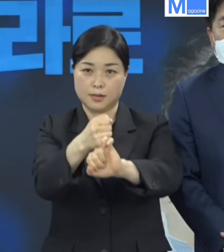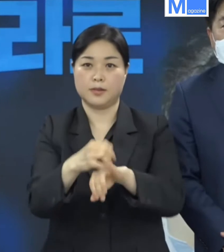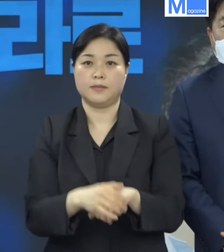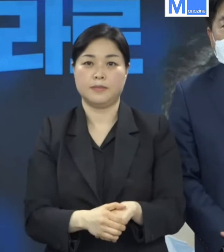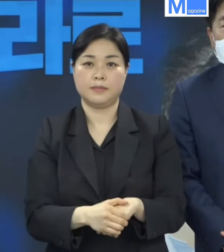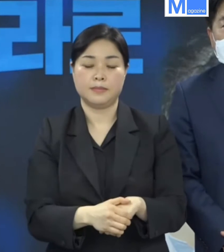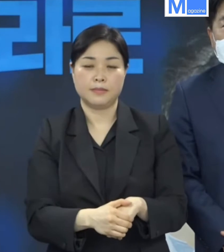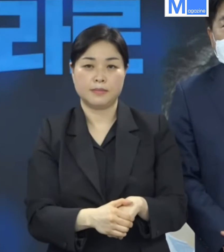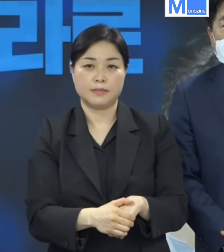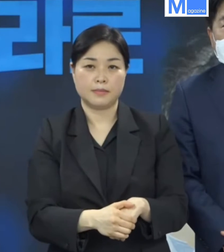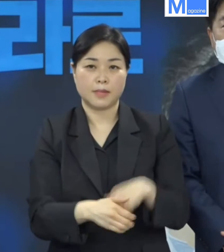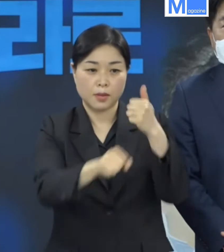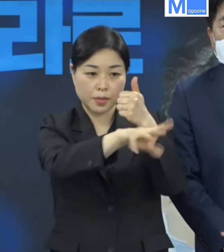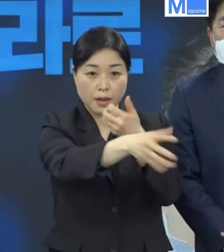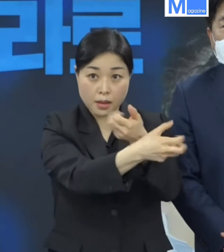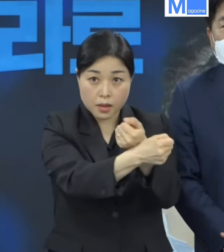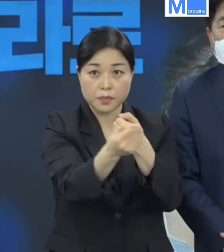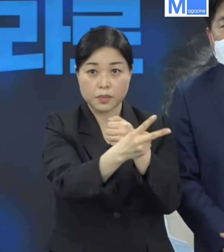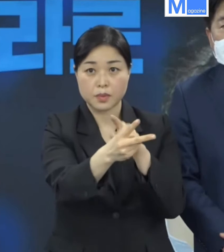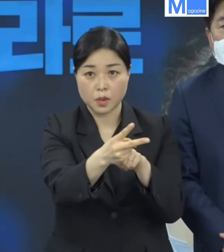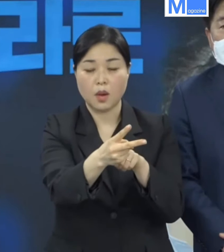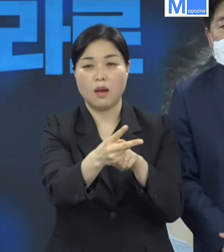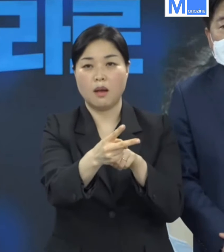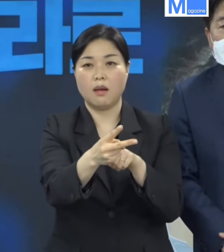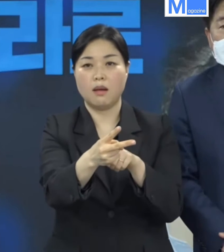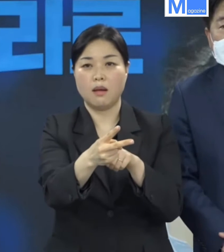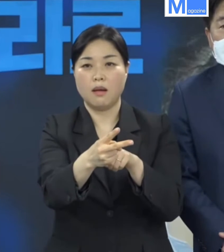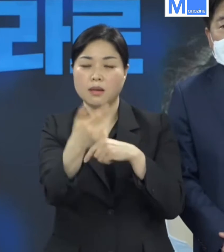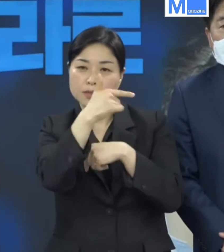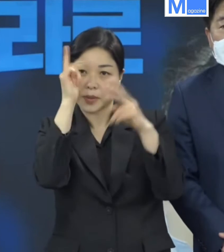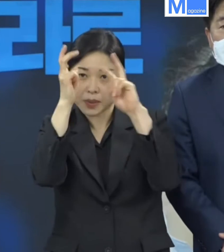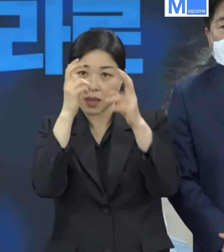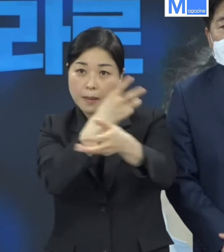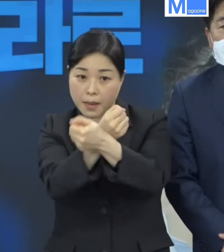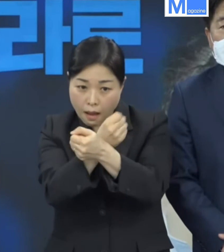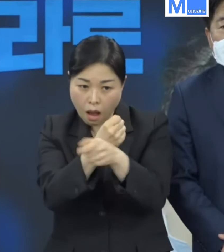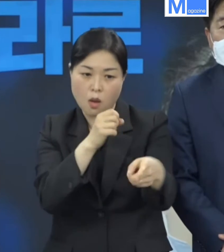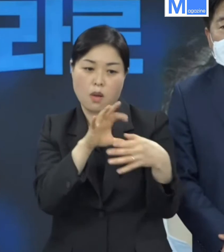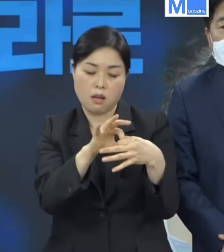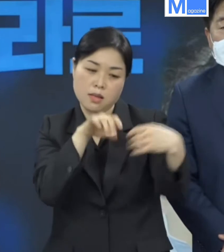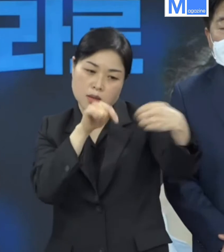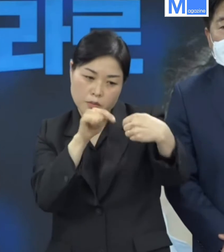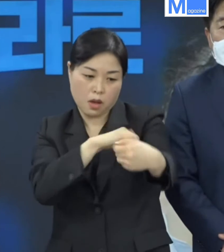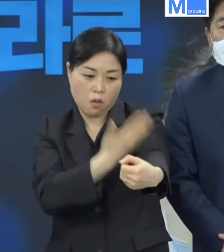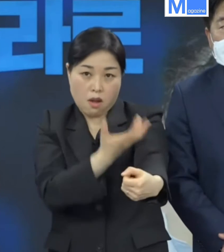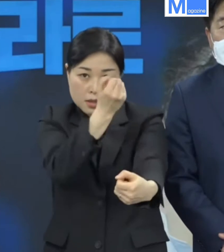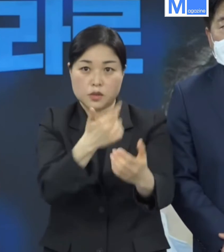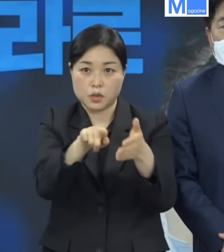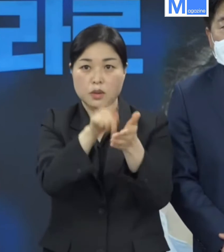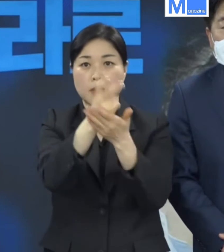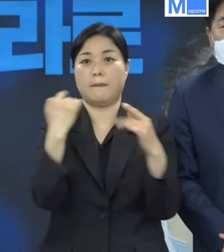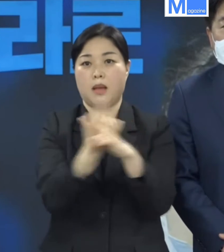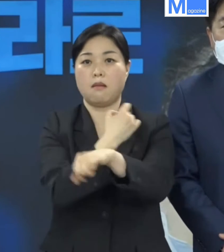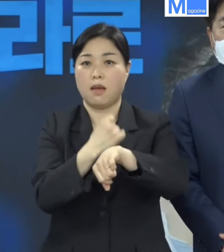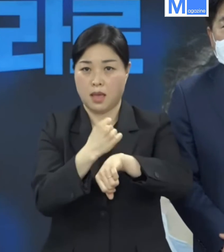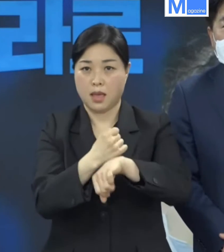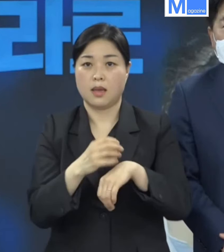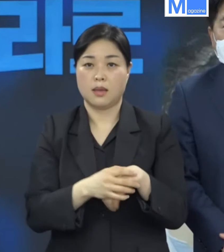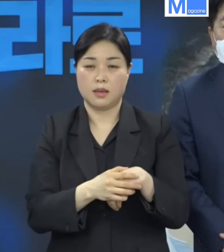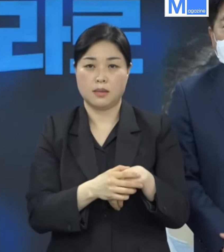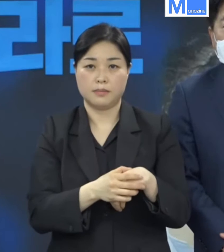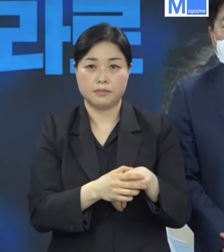가맹점, 대리점의 단체 결속권과 협상권 강화를 위해서 제도 개선을 하겠습니다. 가맹본부, 대리점